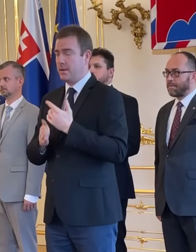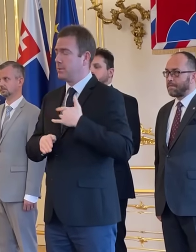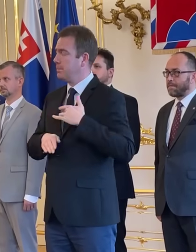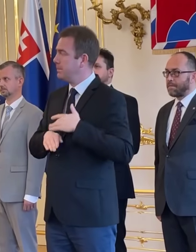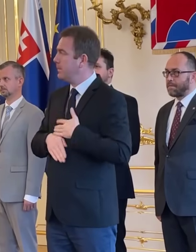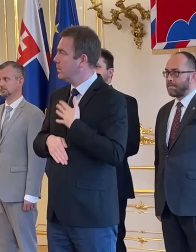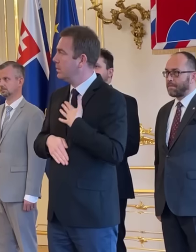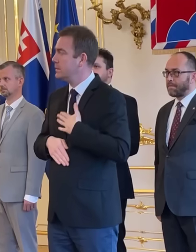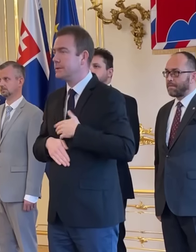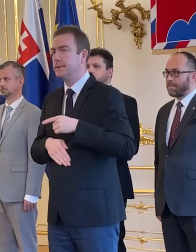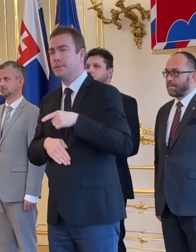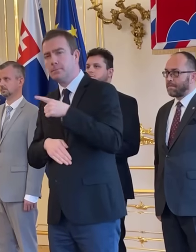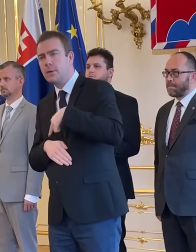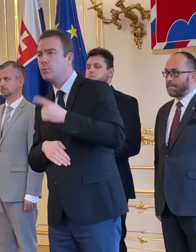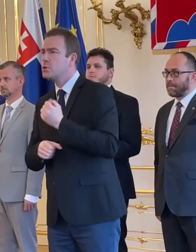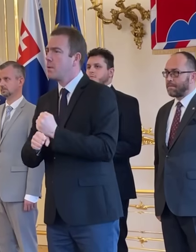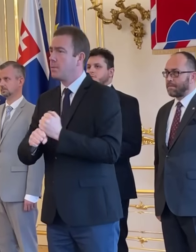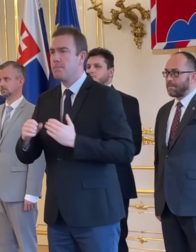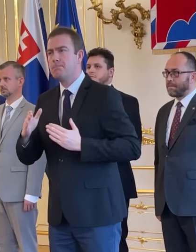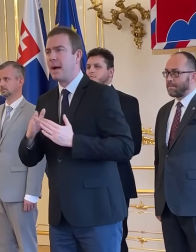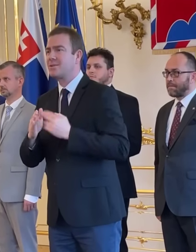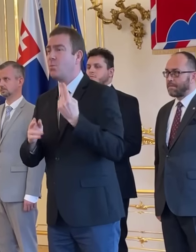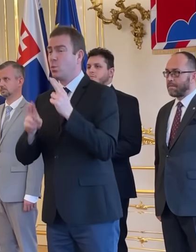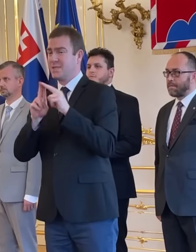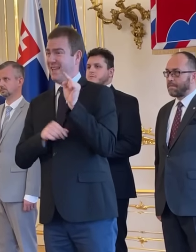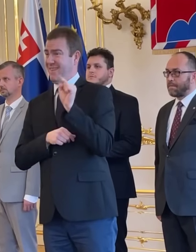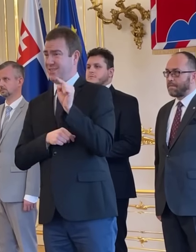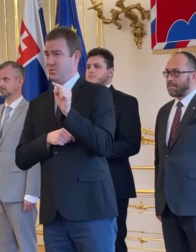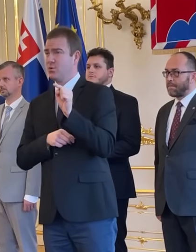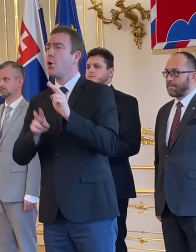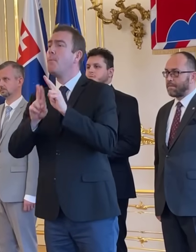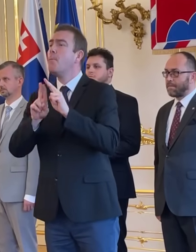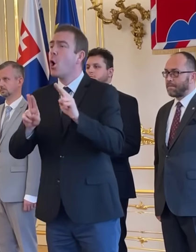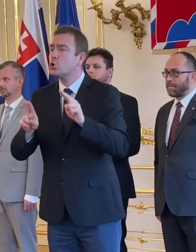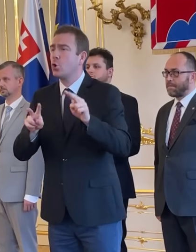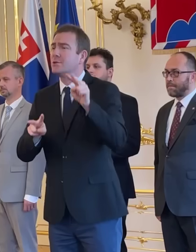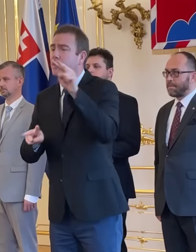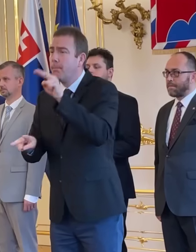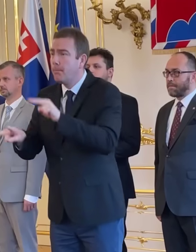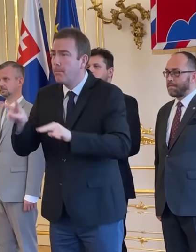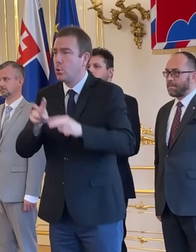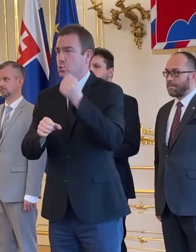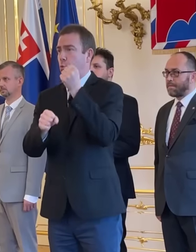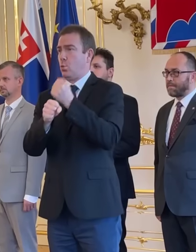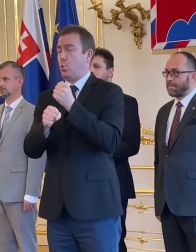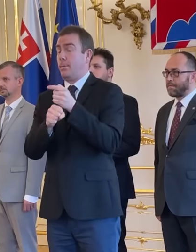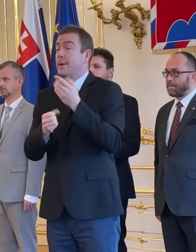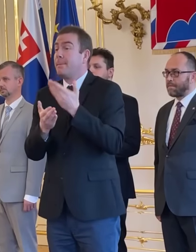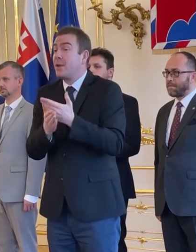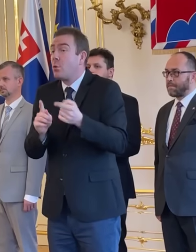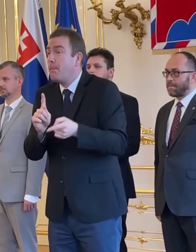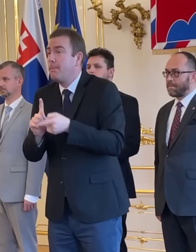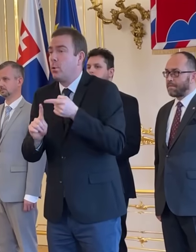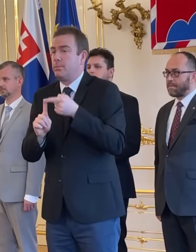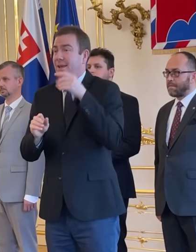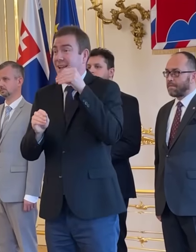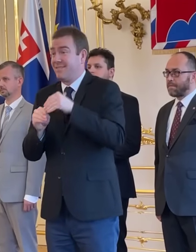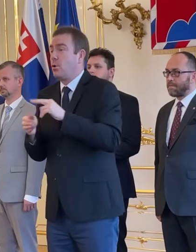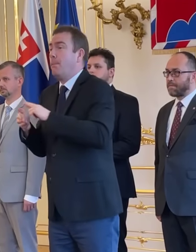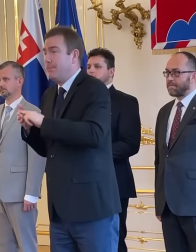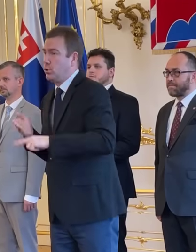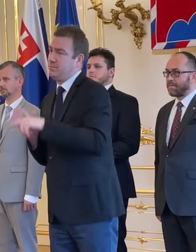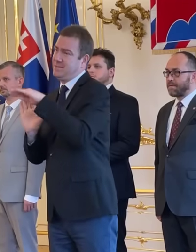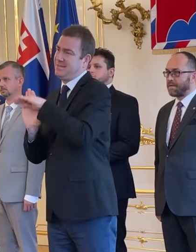pocit, že urobme všetko preto, aby Ústavný súd mal šancu to posúdiť. A nevyhnutným predpokladom k tomuto cieľu je